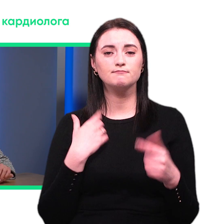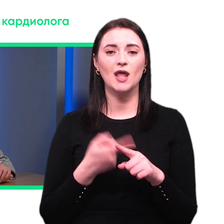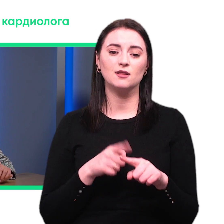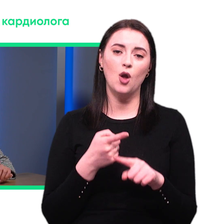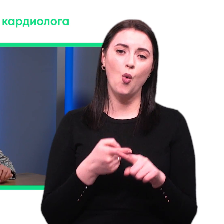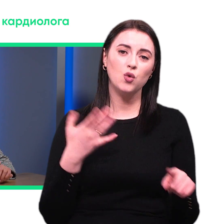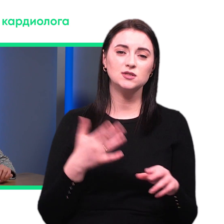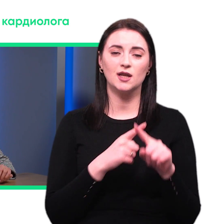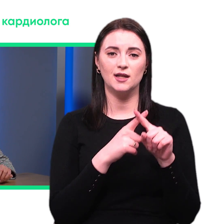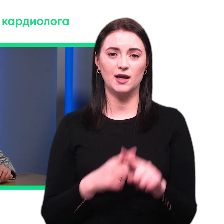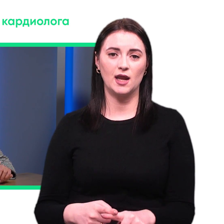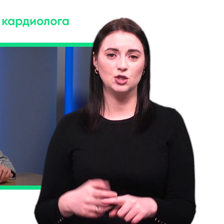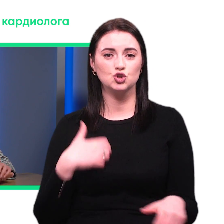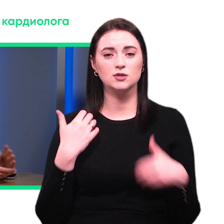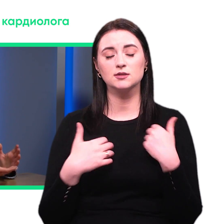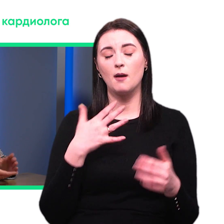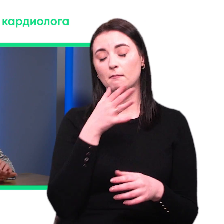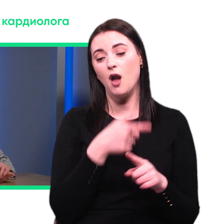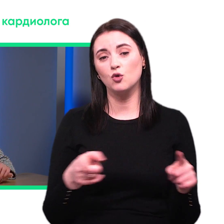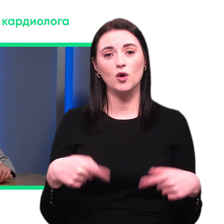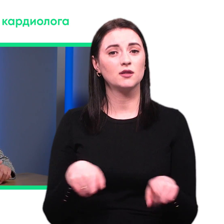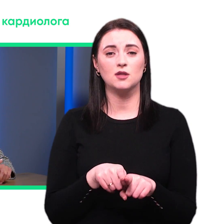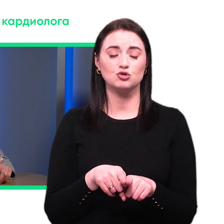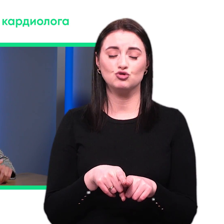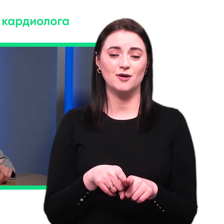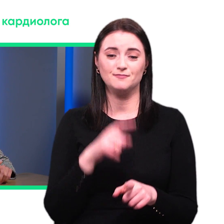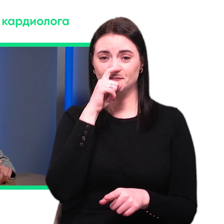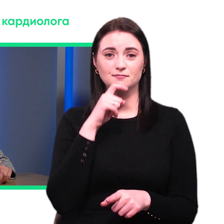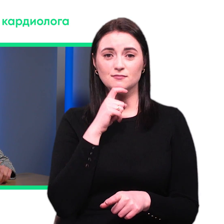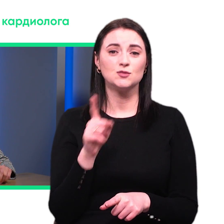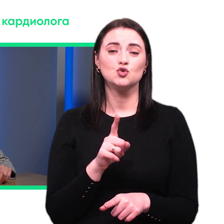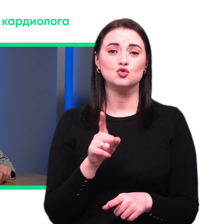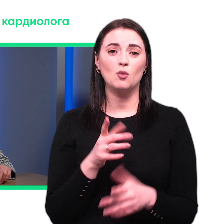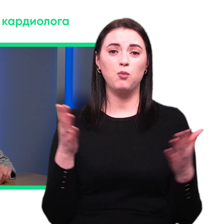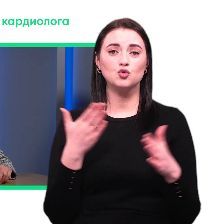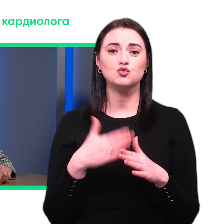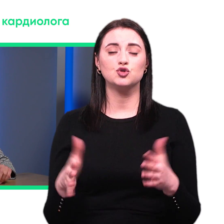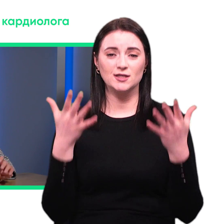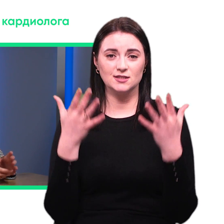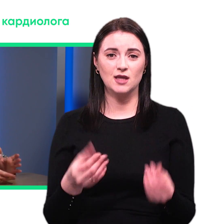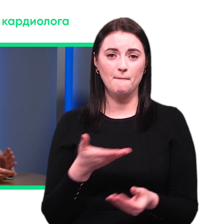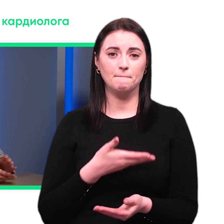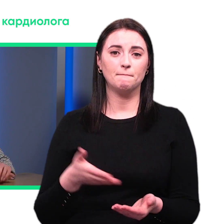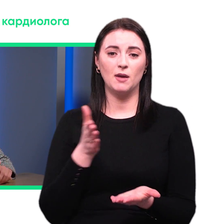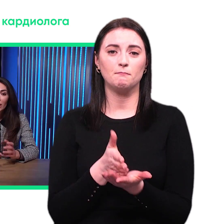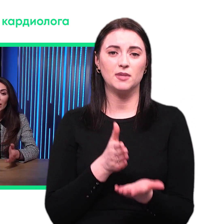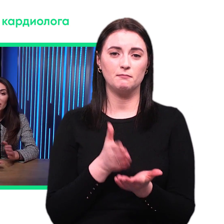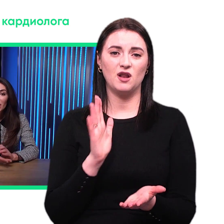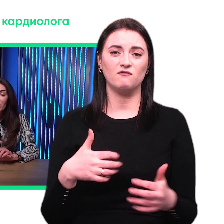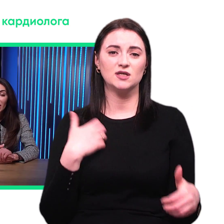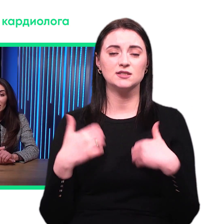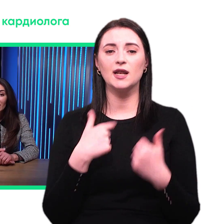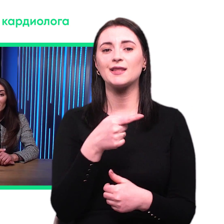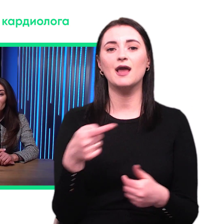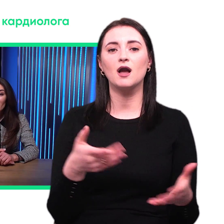или хронический стресс. Мы порой даже не отдаем себе отчет, что большую часть дня мы перебываем в стрессе.